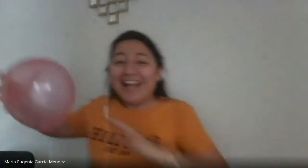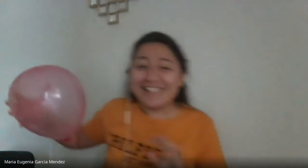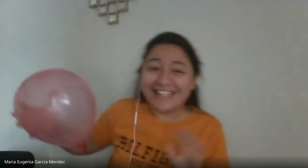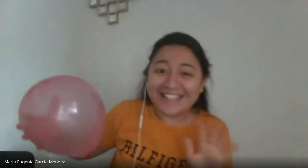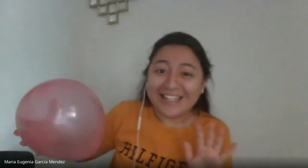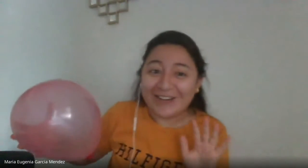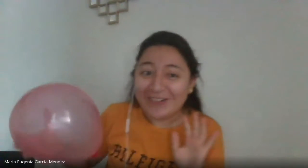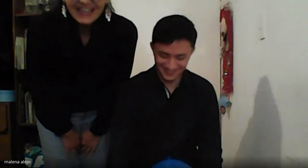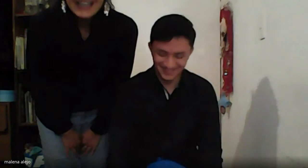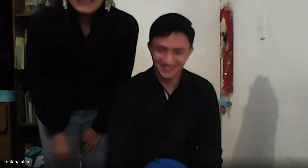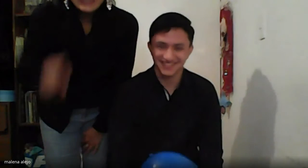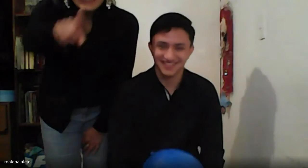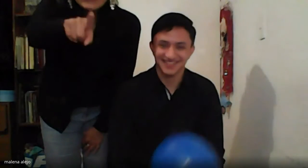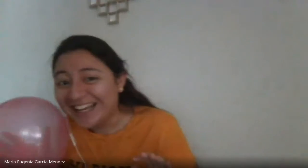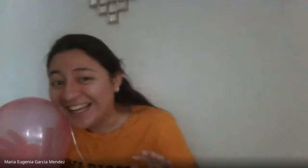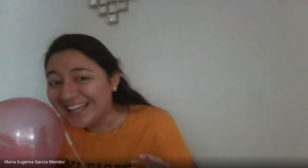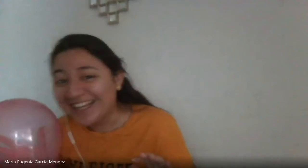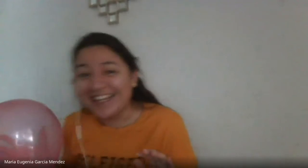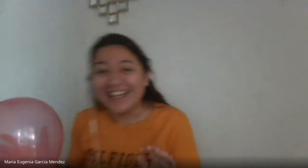Hasta el sábado. ¿Qué más?